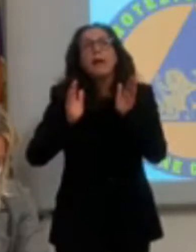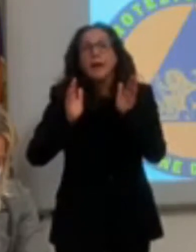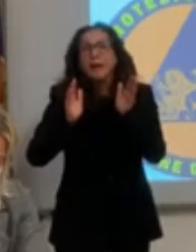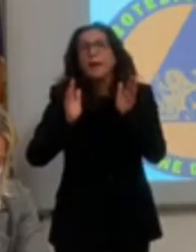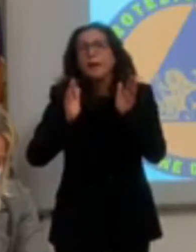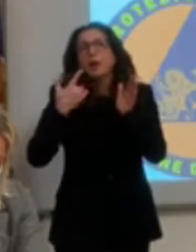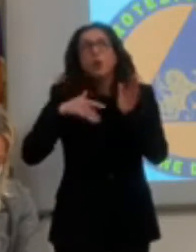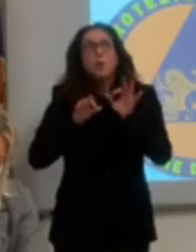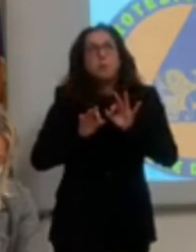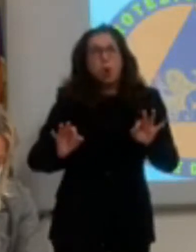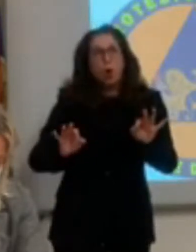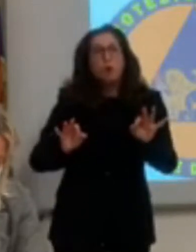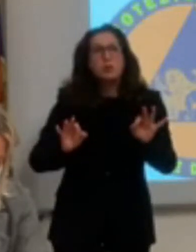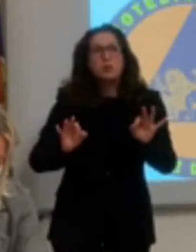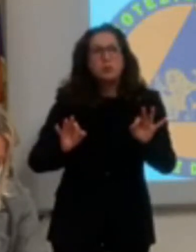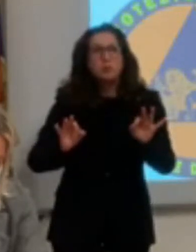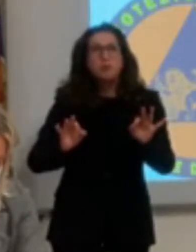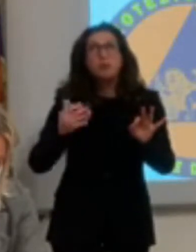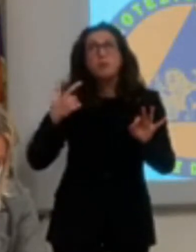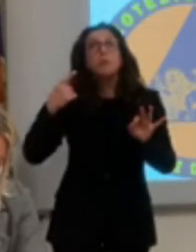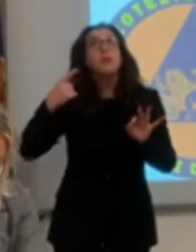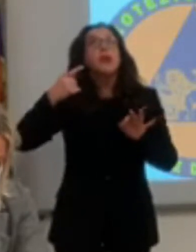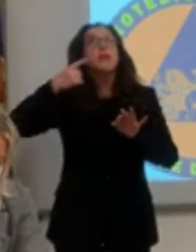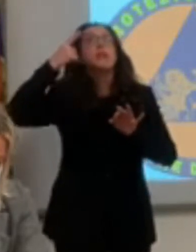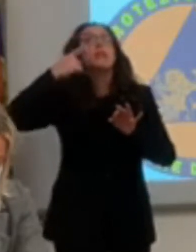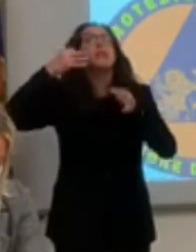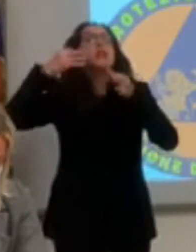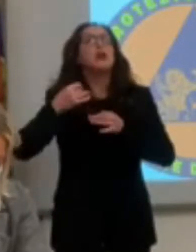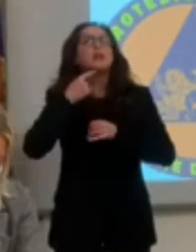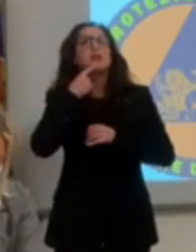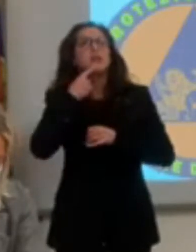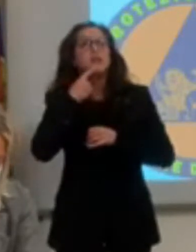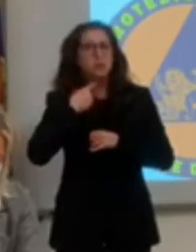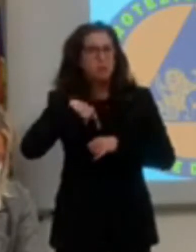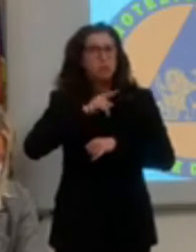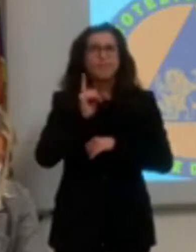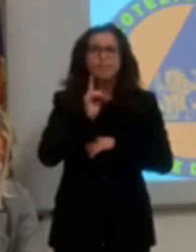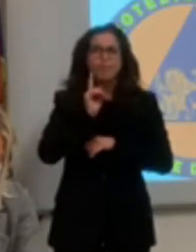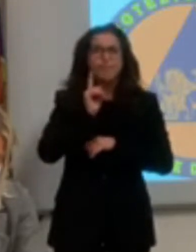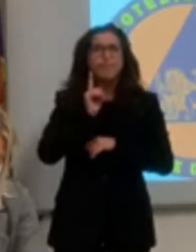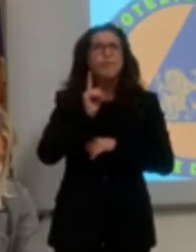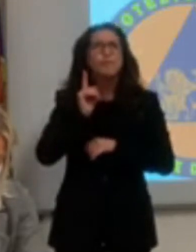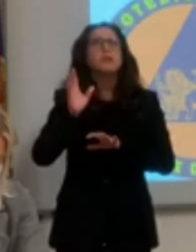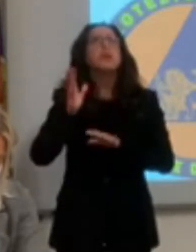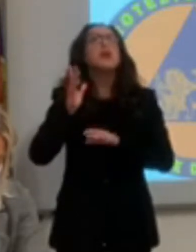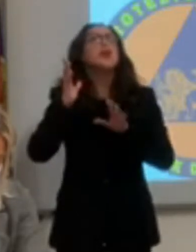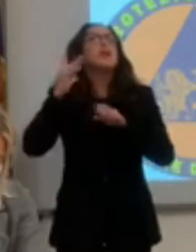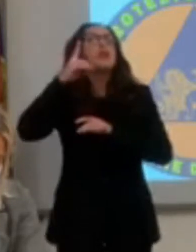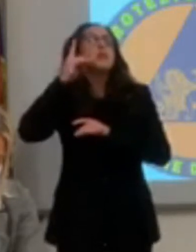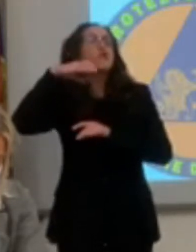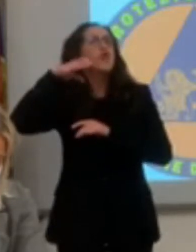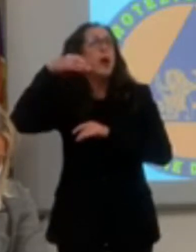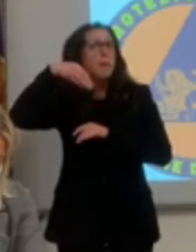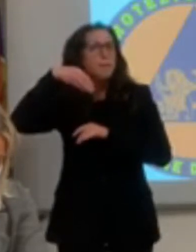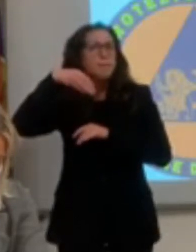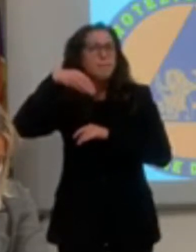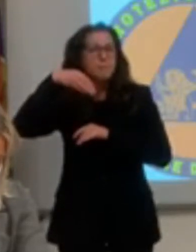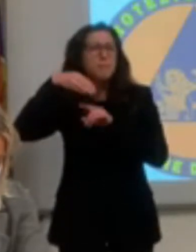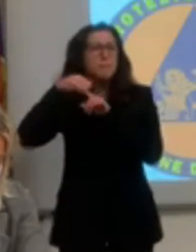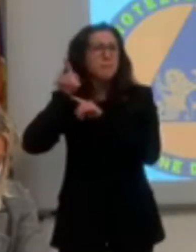dpcm del 3 dicembre e quale sembra si vogliano bloccare appunto le piste da sci e quindi attività